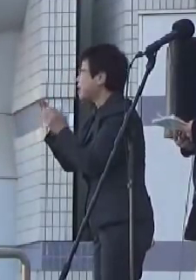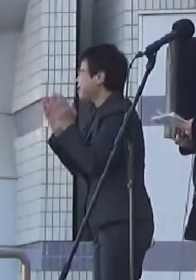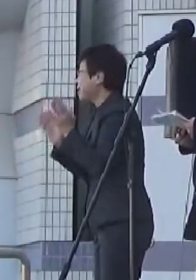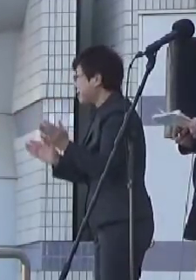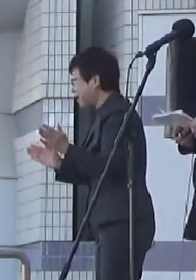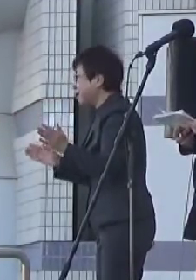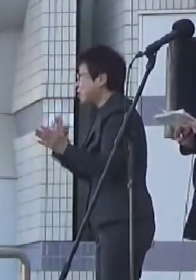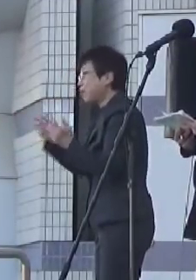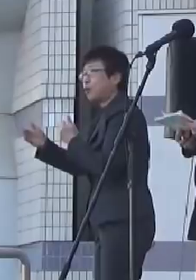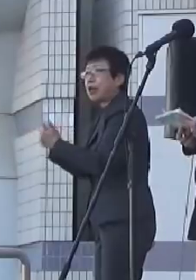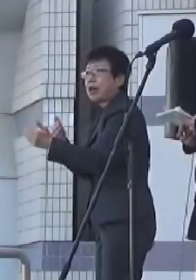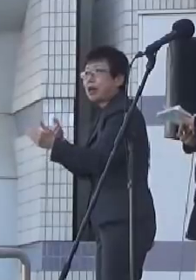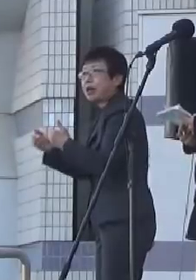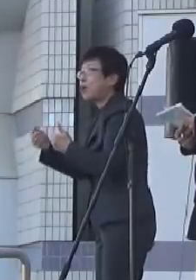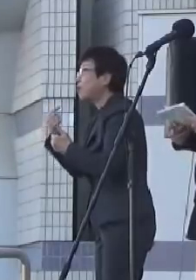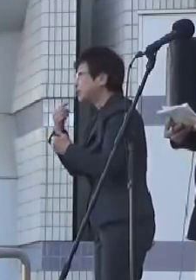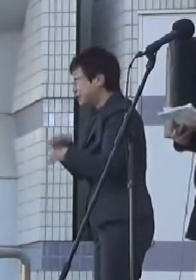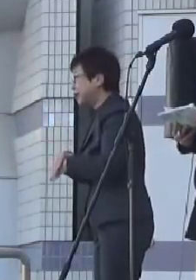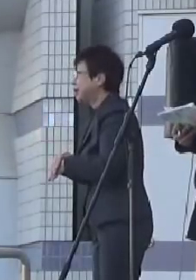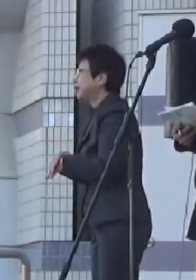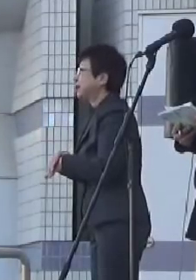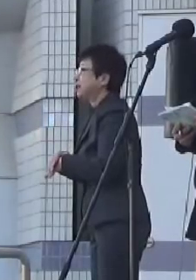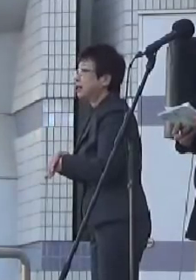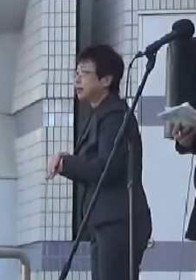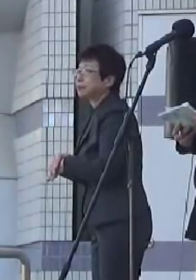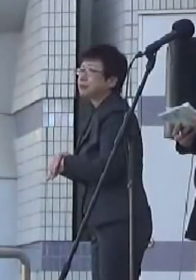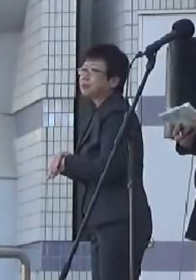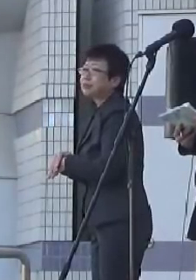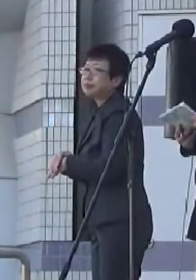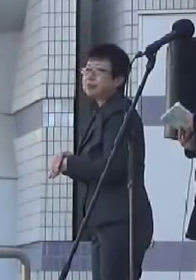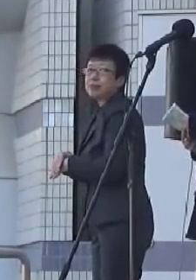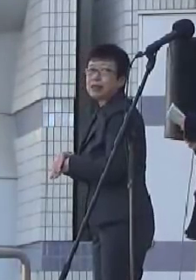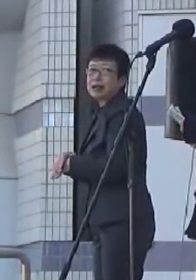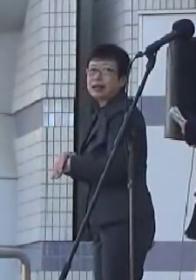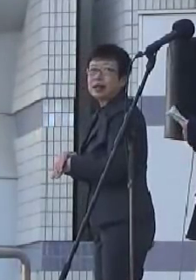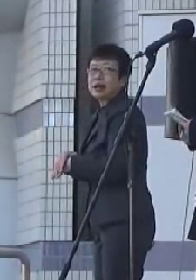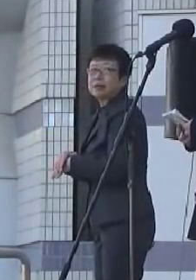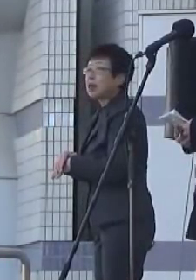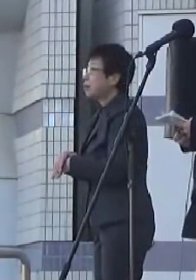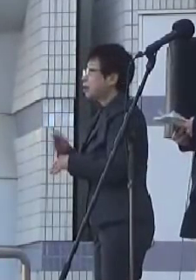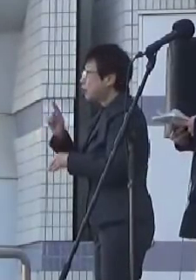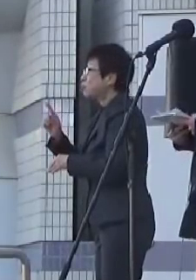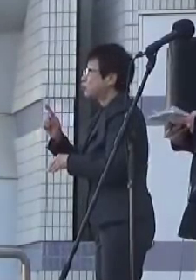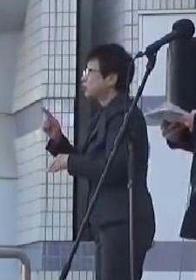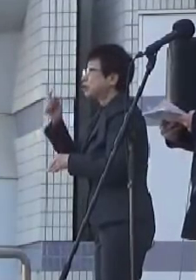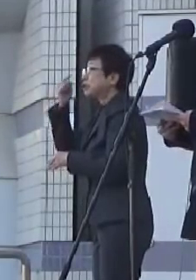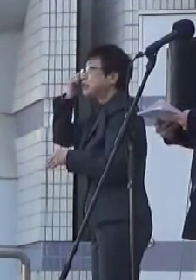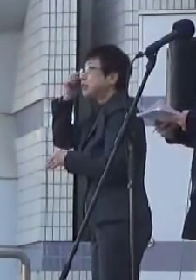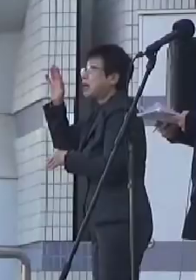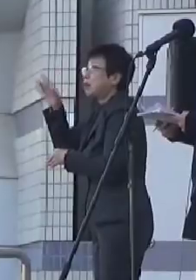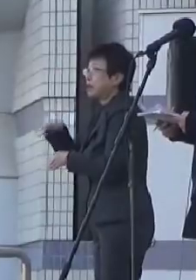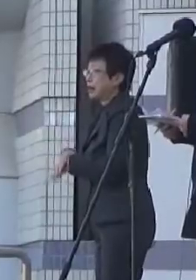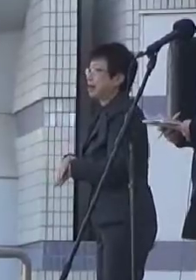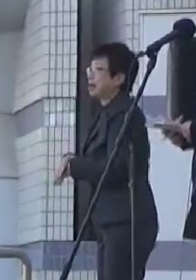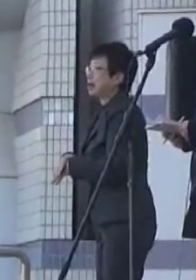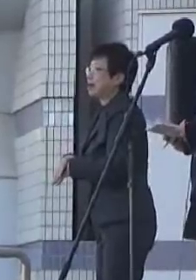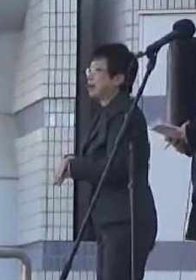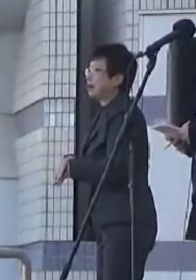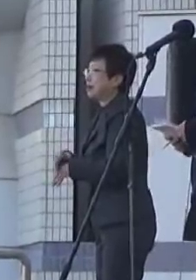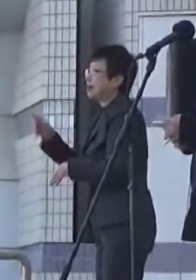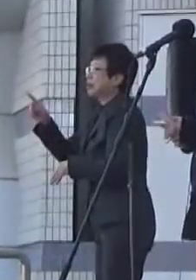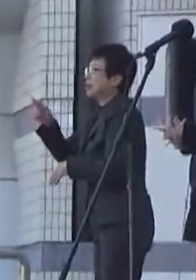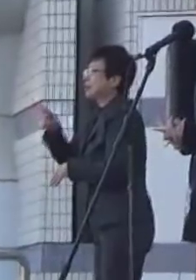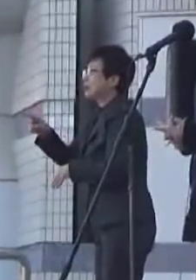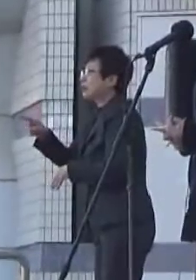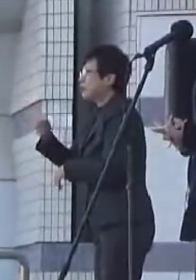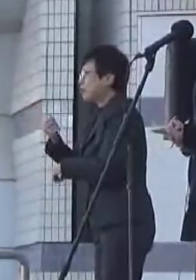こういろんなことを経験したりこうするうちに、こうまたある一つのことに気づきまして、人の痛